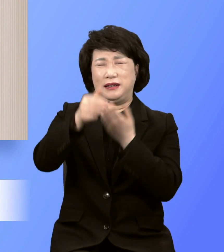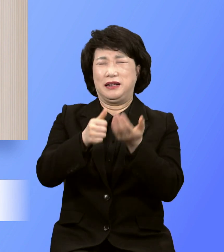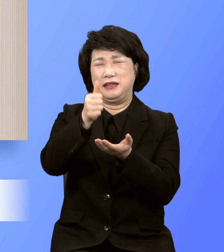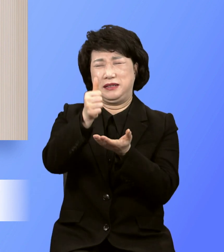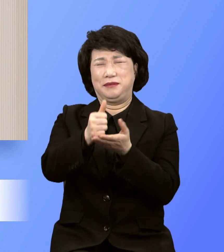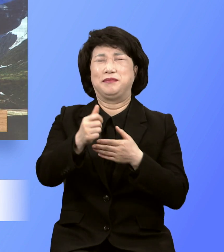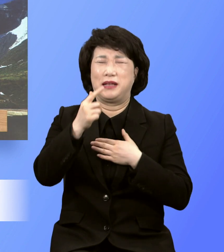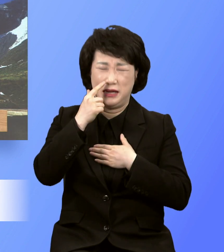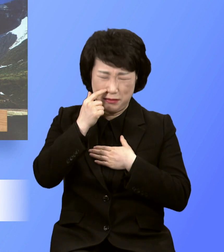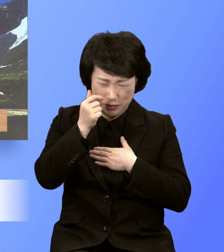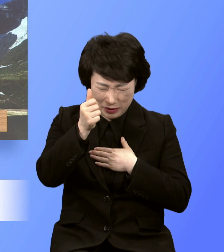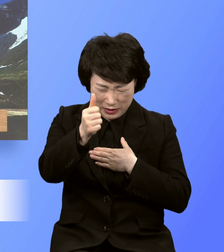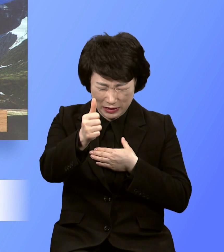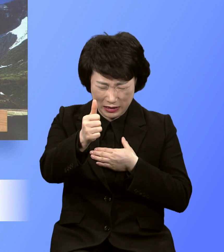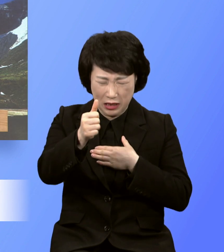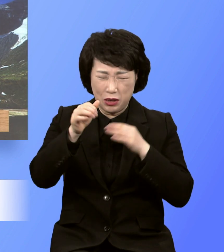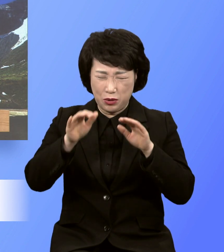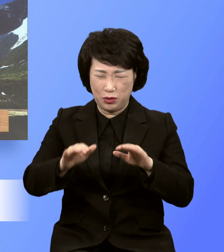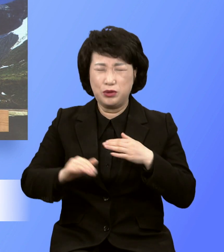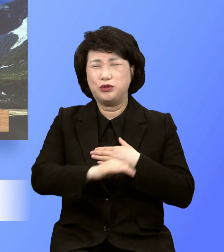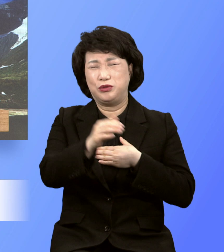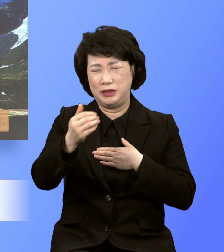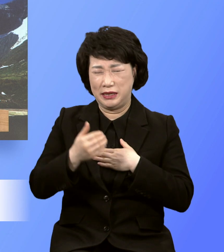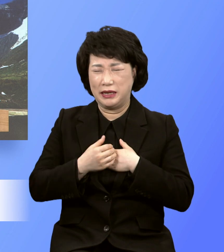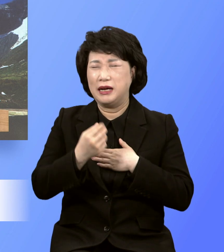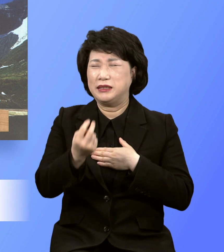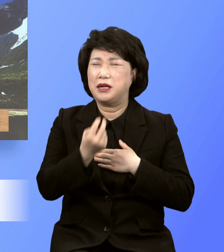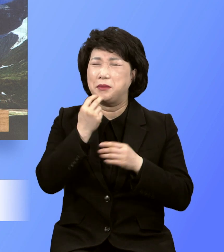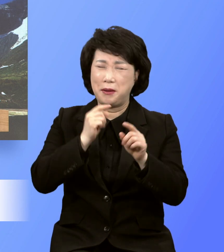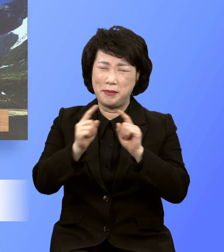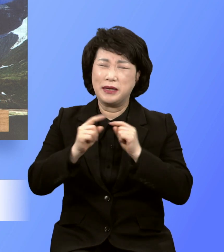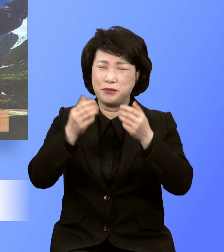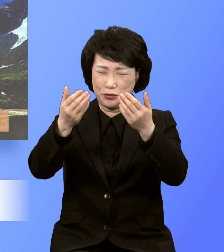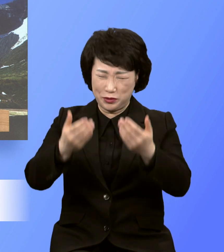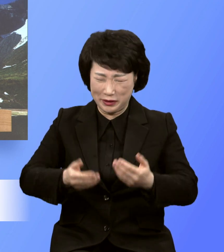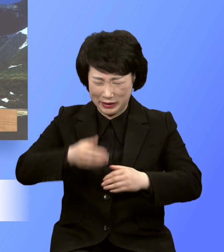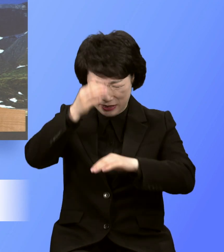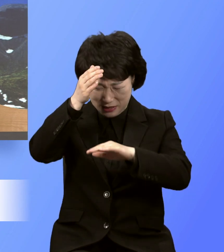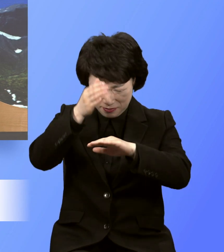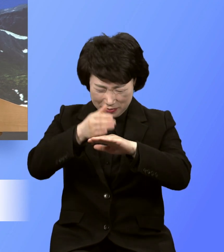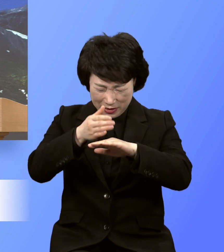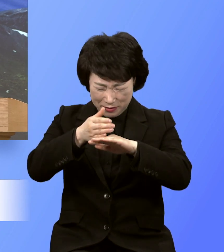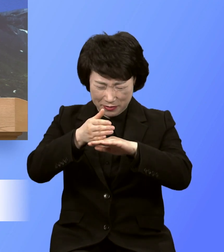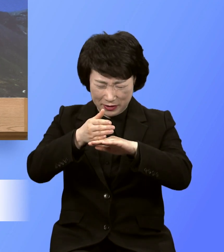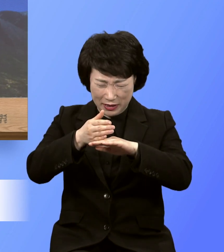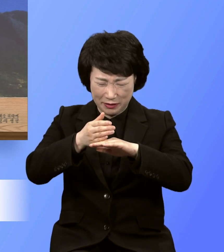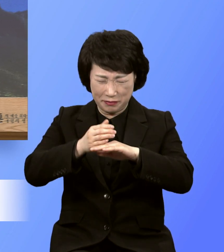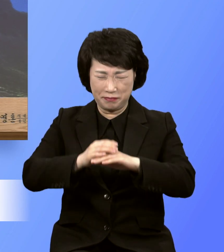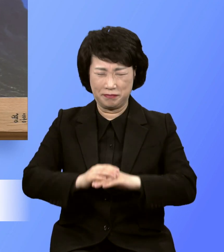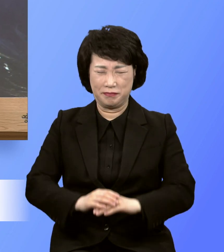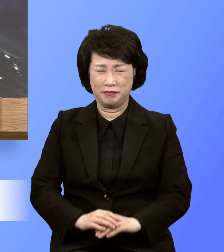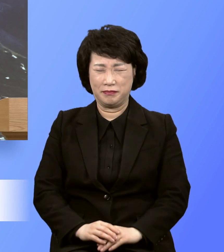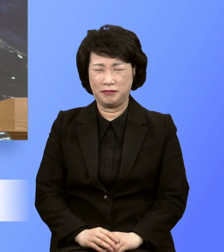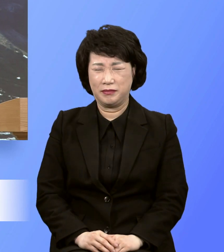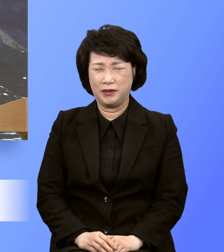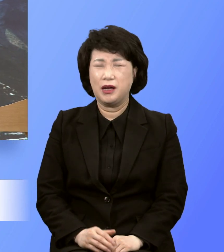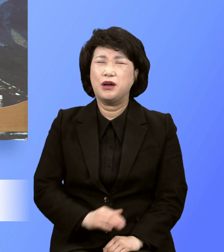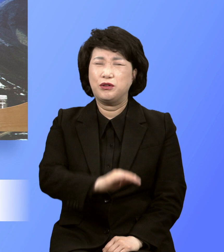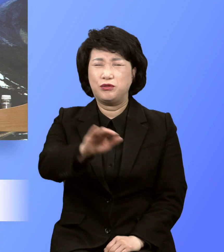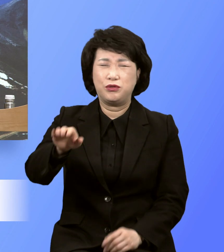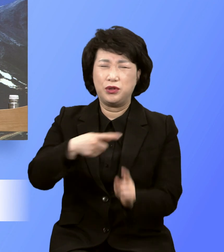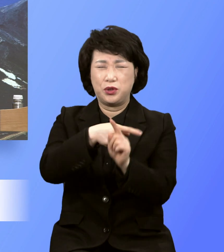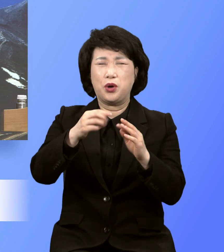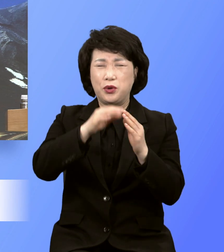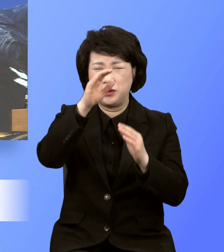아버지, 오늘 또 우리에게 생명의 말씀 주셔서 감사합니다. 우리